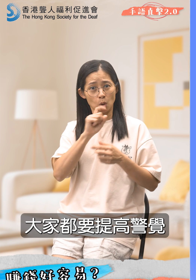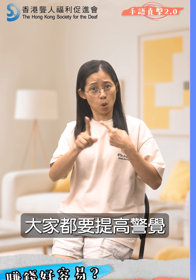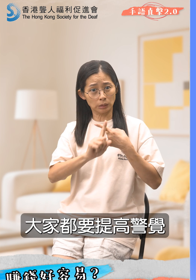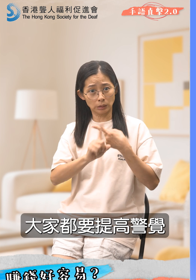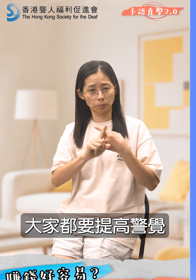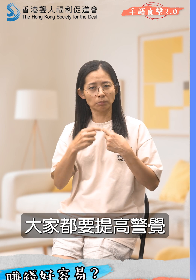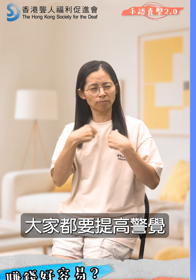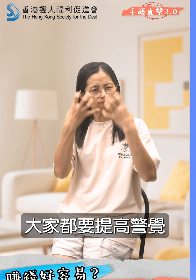警覺，